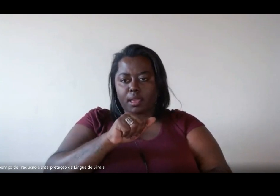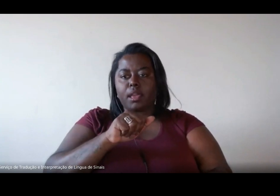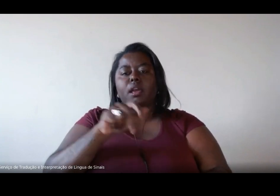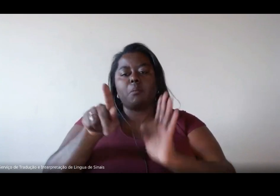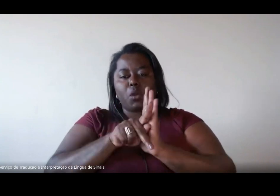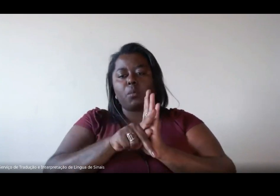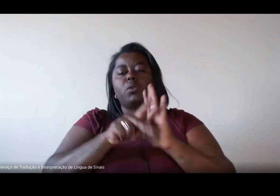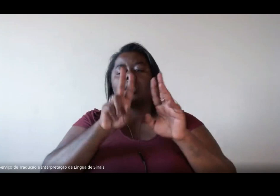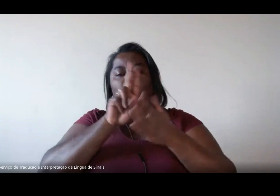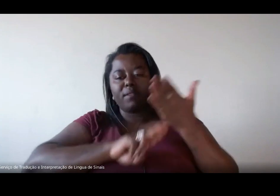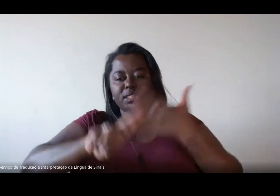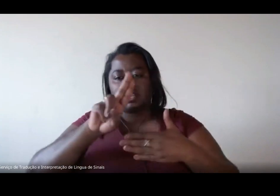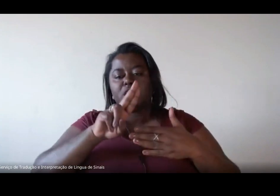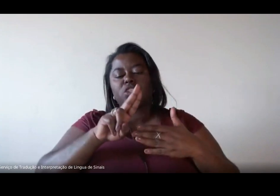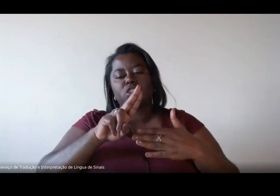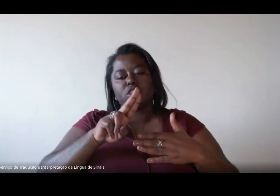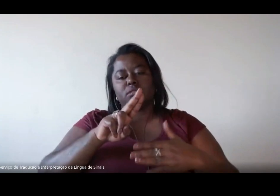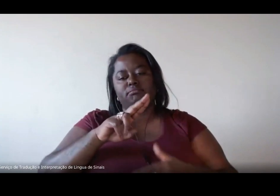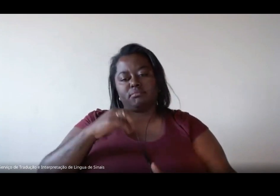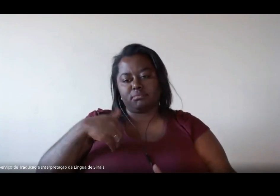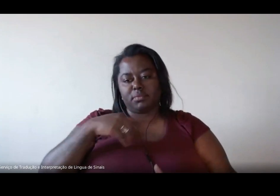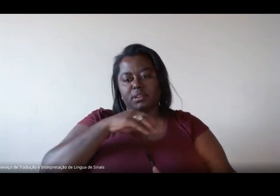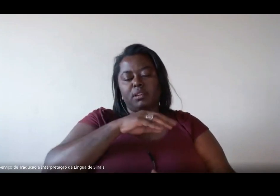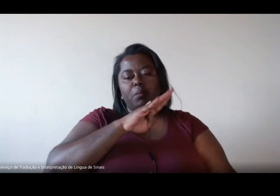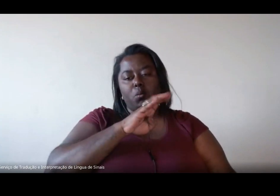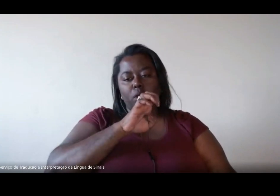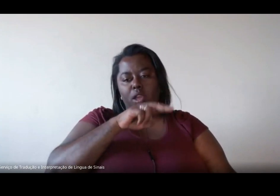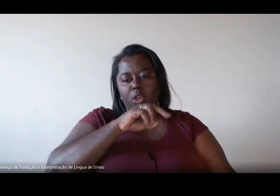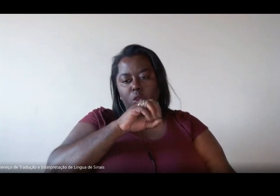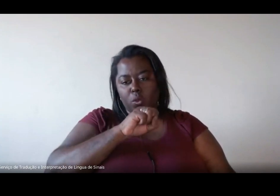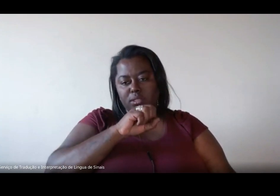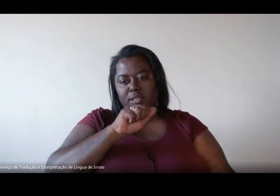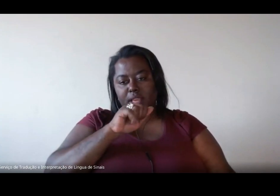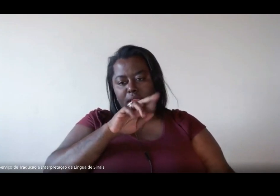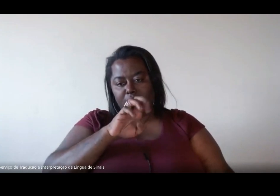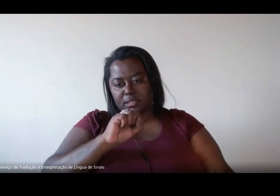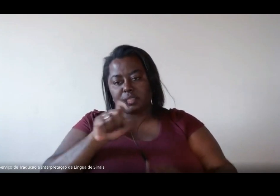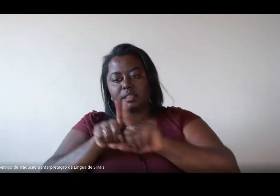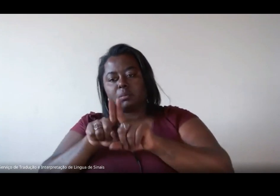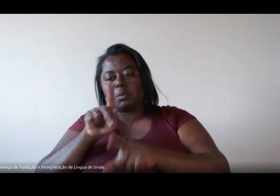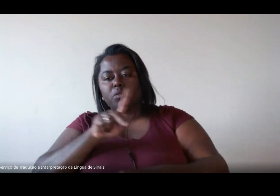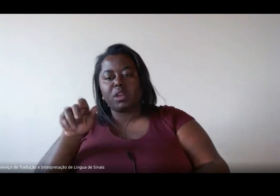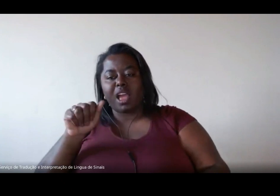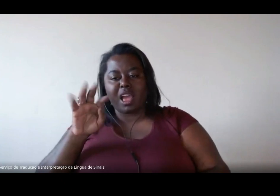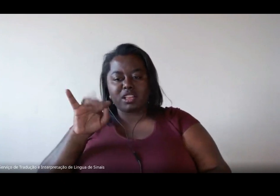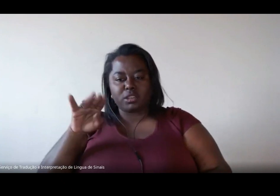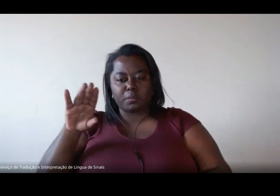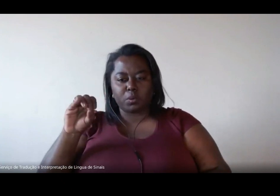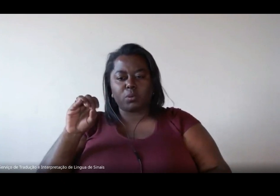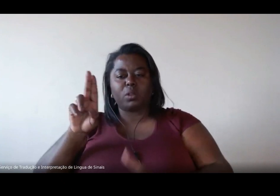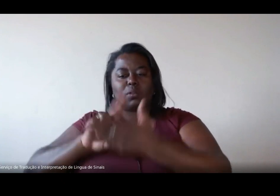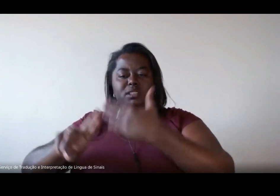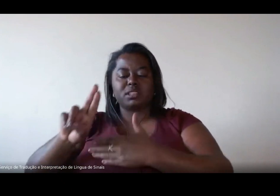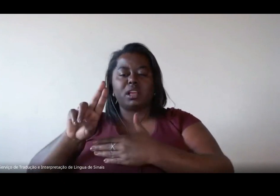Aires, e também o professor Atílio Buturi Júnior, da Federal de